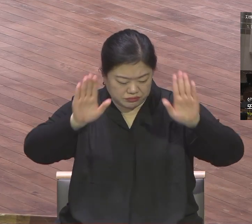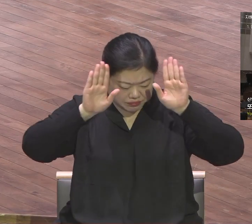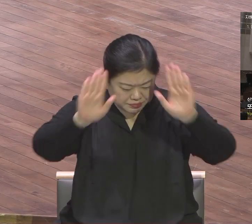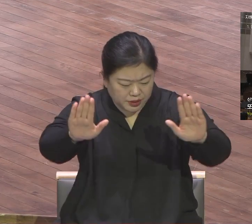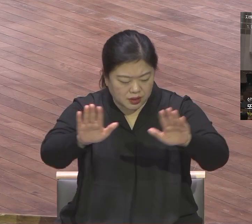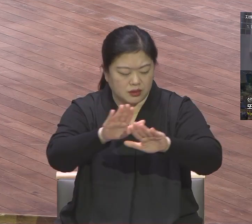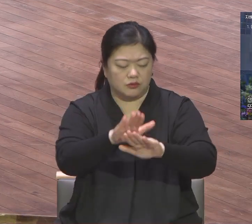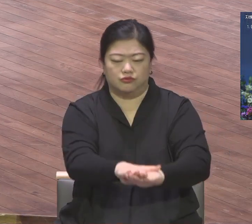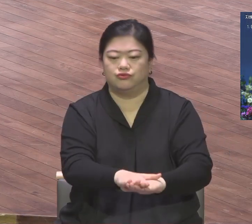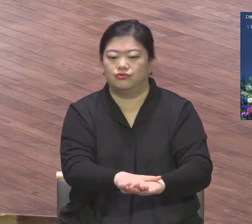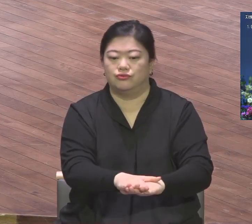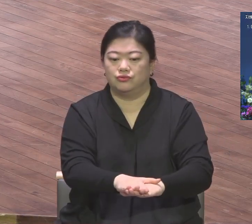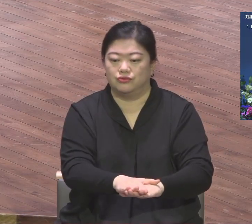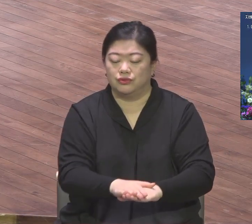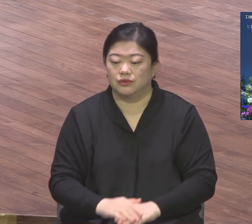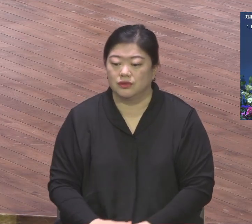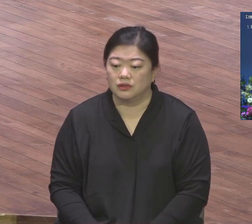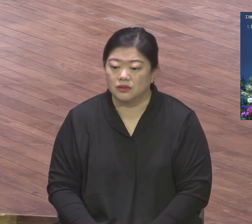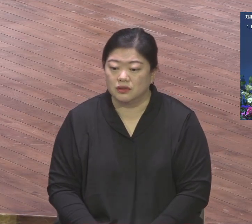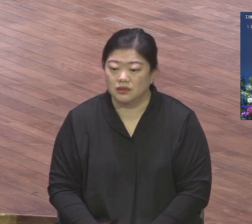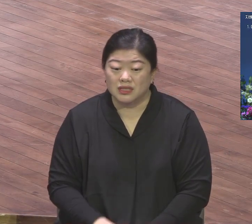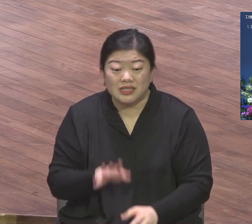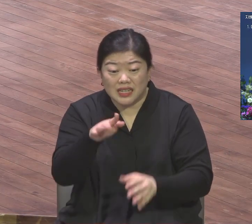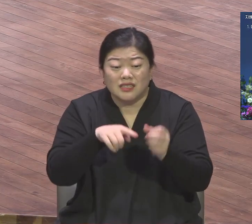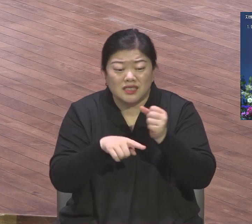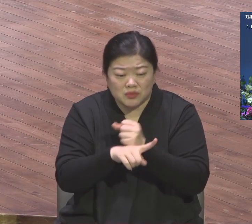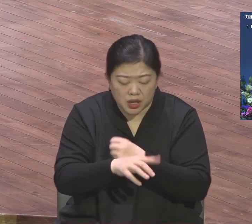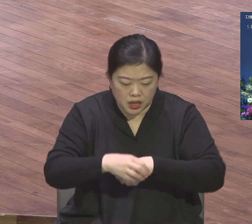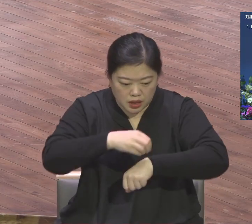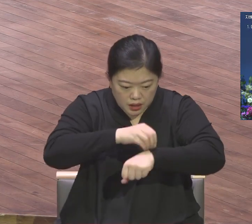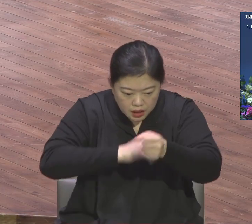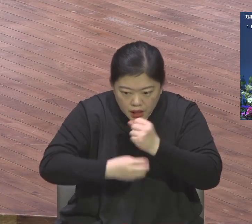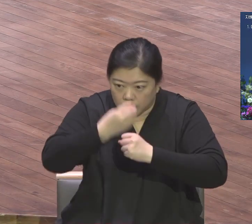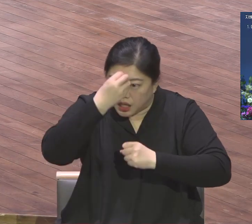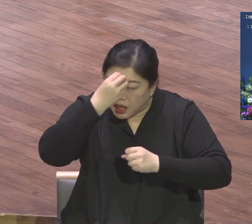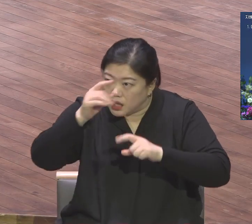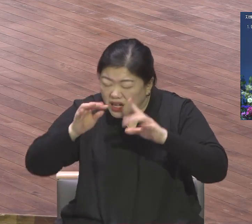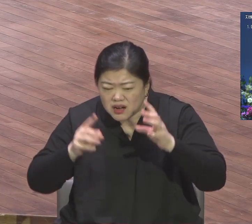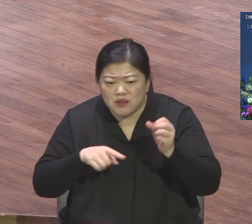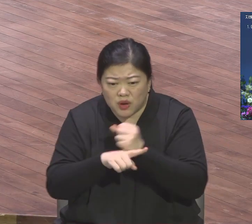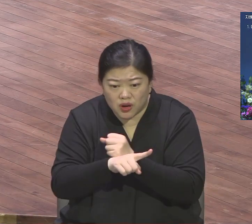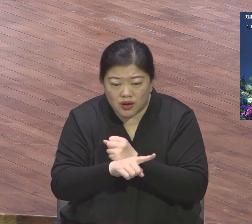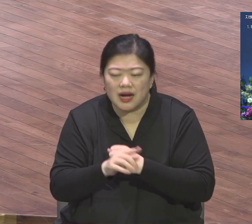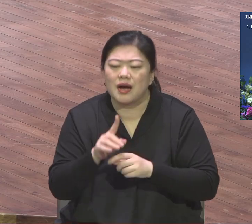갈지니라. 한마디로 뭐예요 이게? 말씀 24입니다.